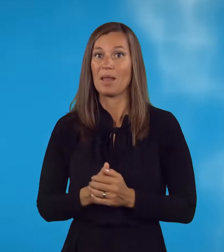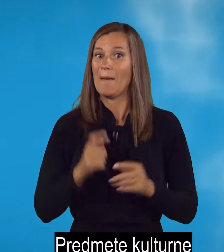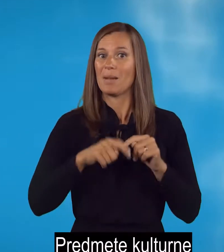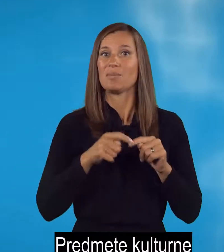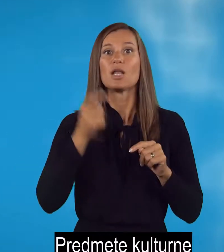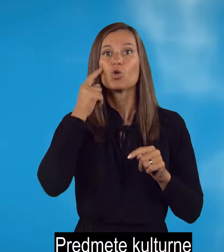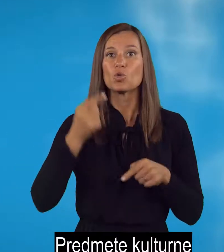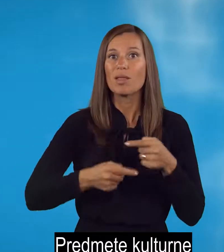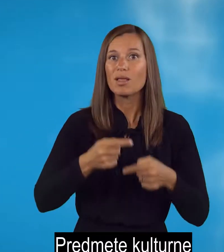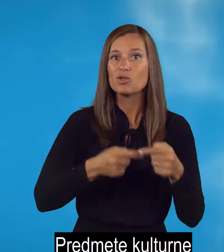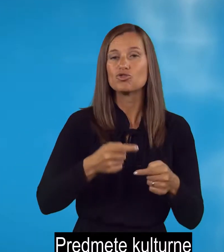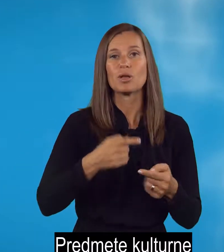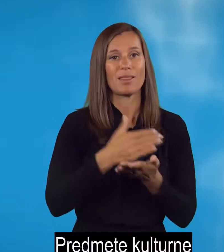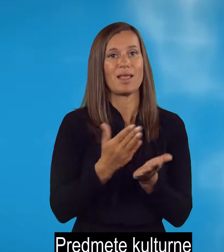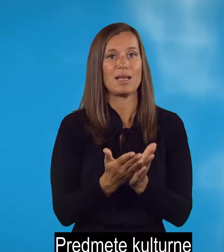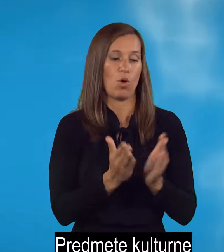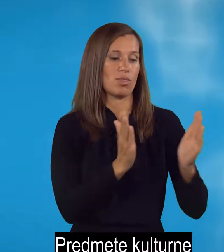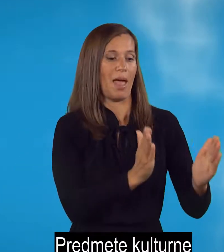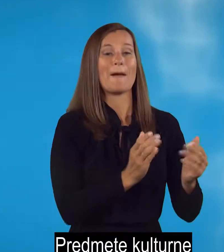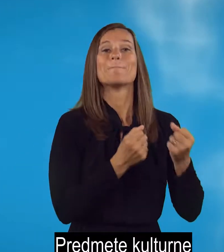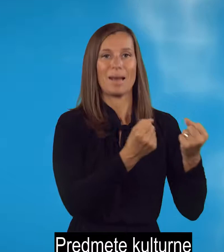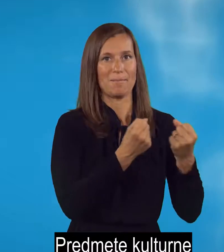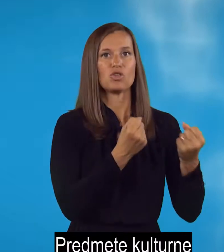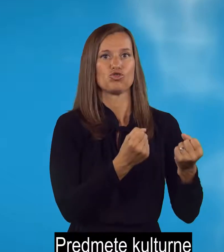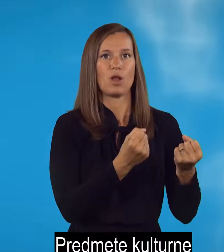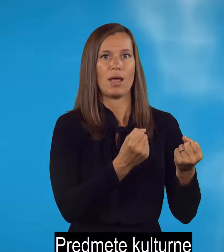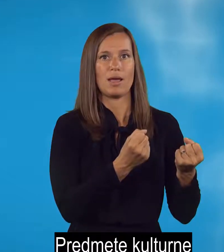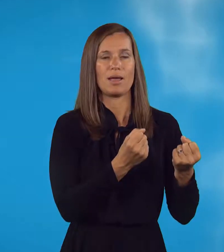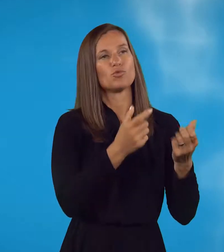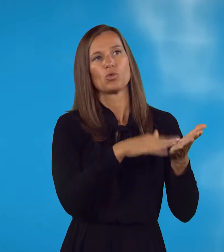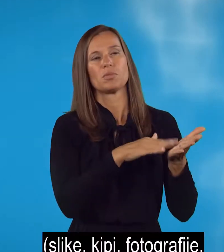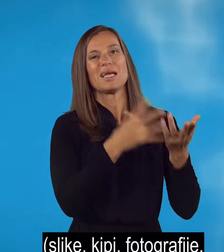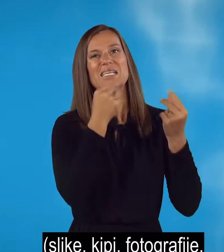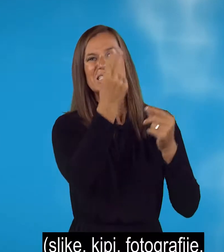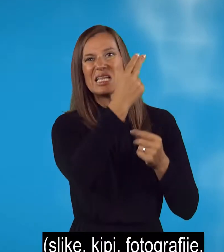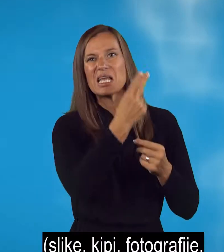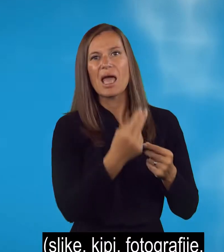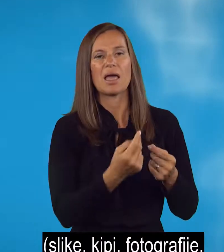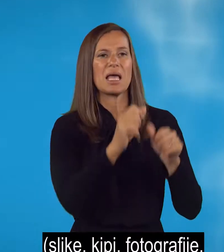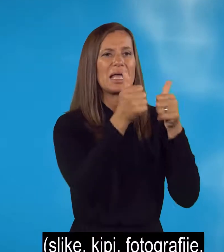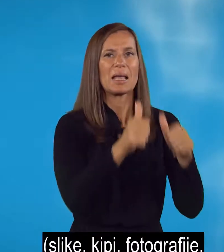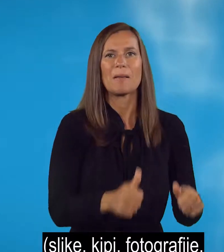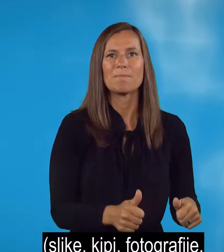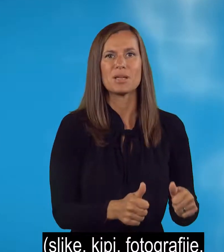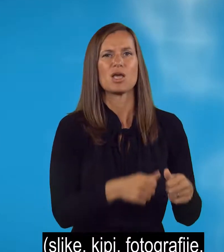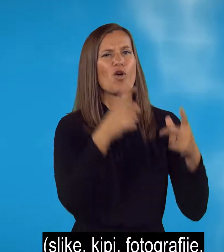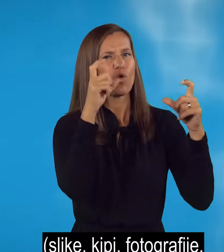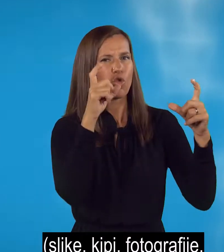Predmete kulturne dediščine delimo na premične, slike, kipi,